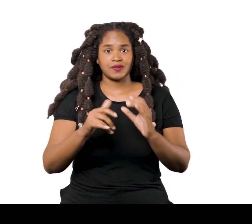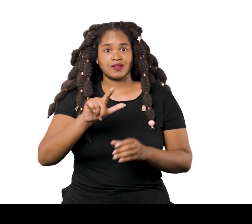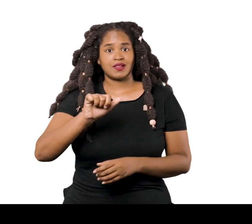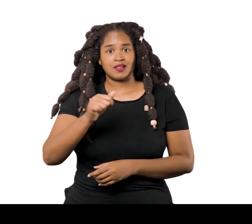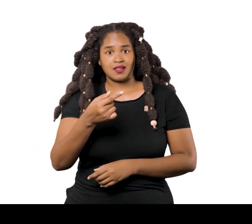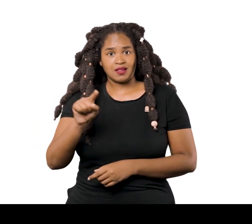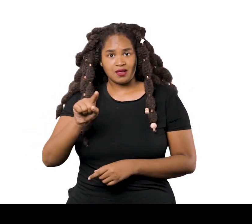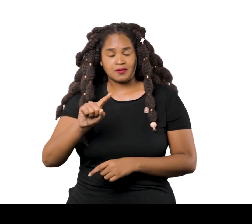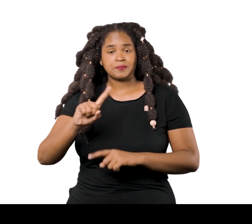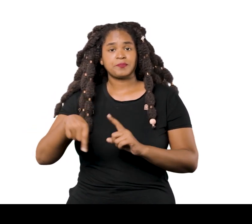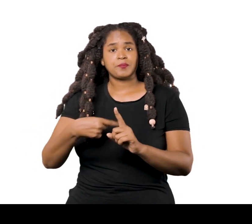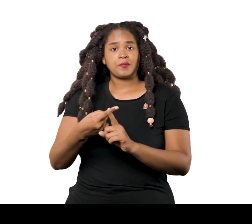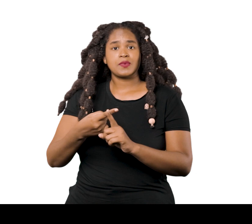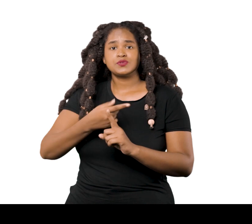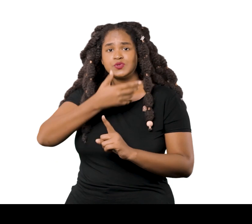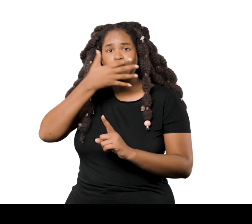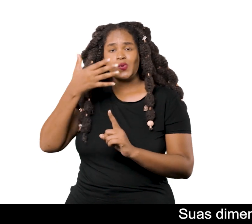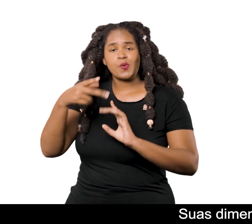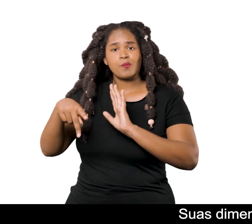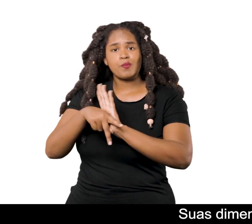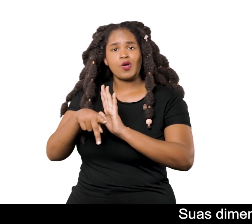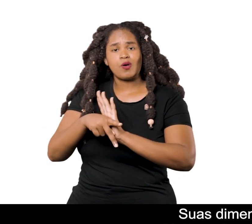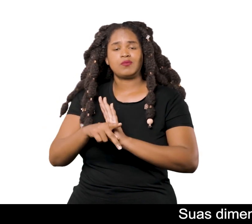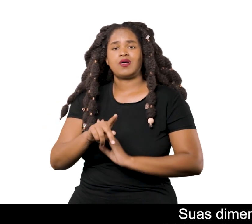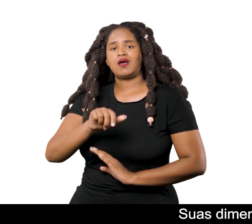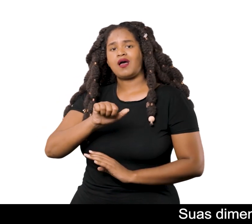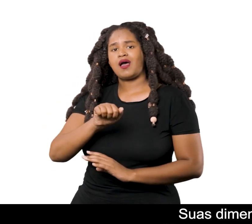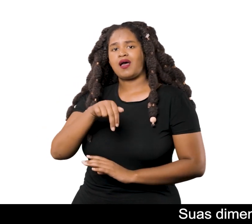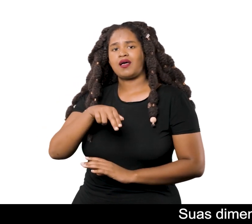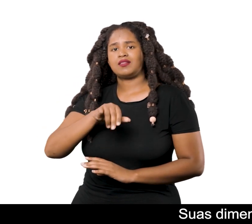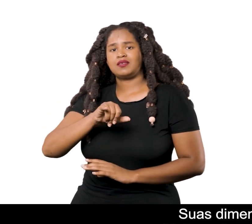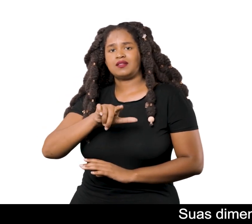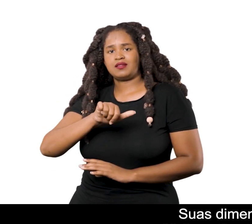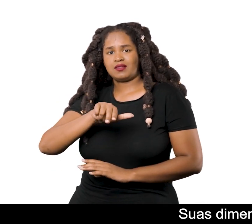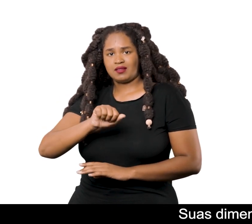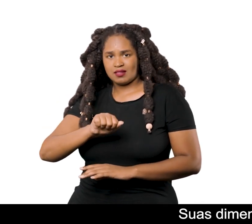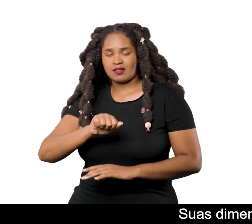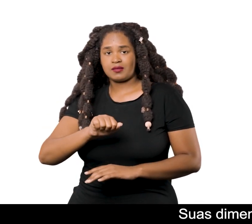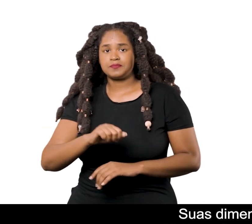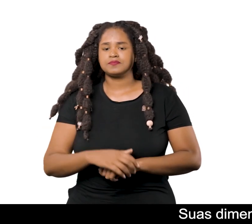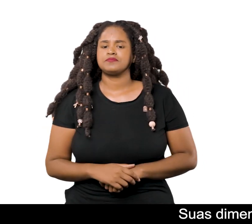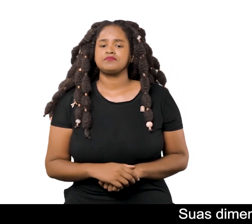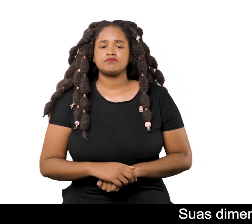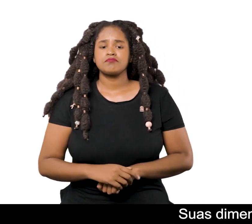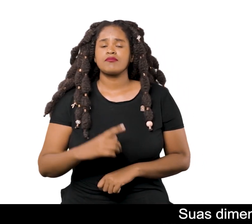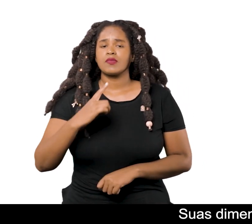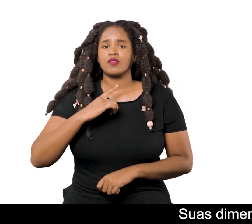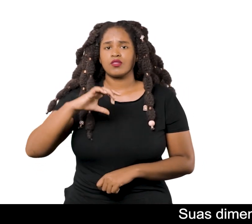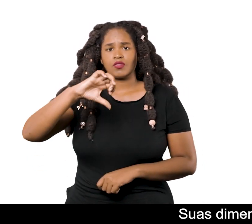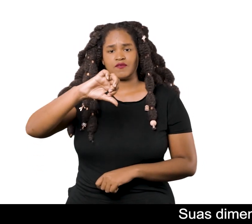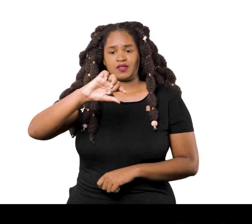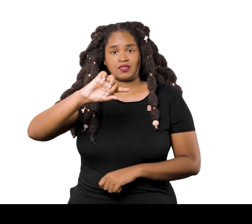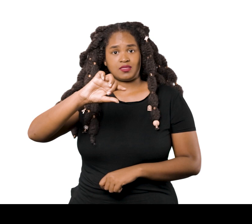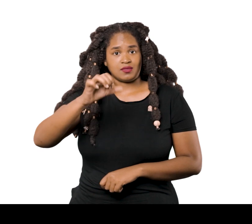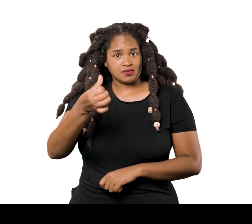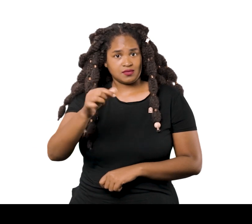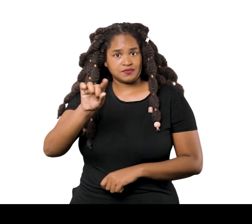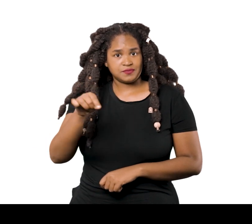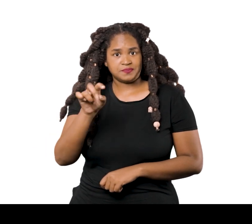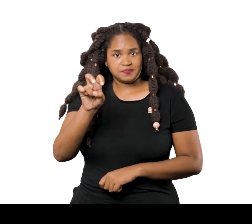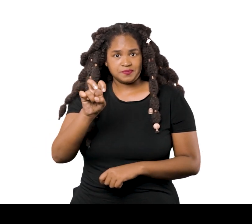cordões com corantes de anilina. Suas dimensões são 93,5 centímetros de altura